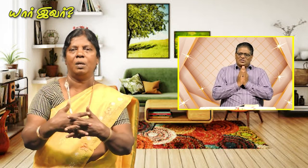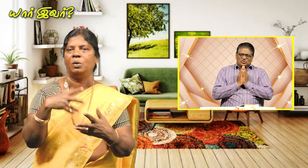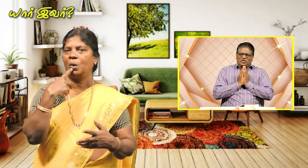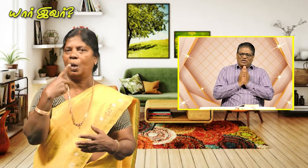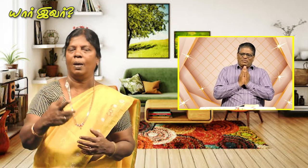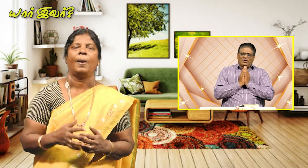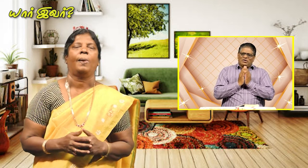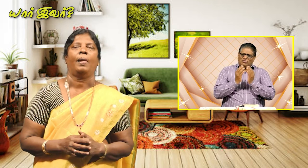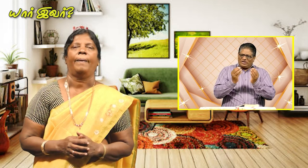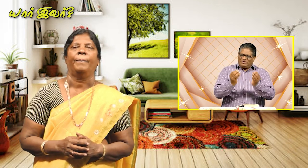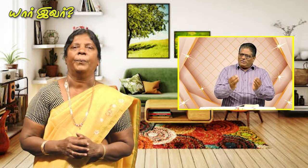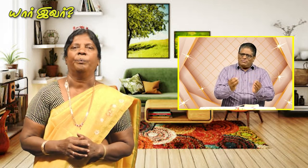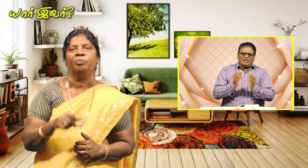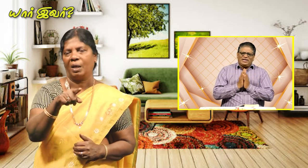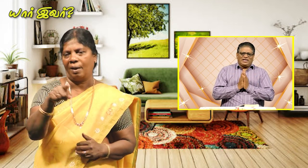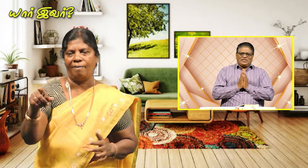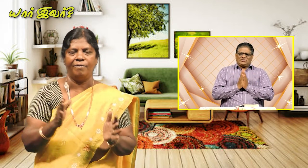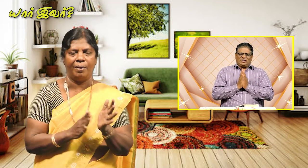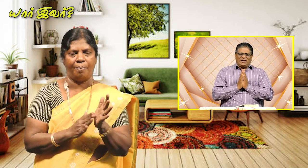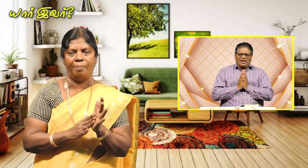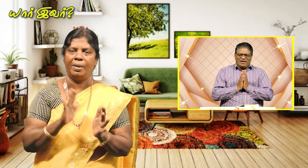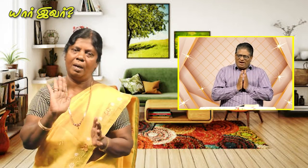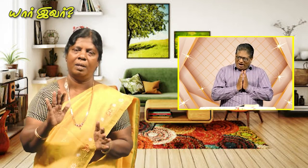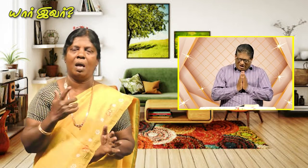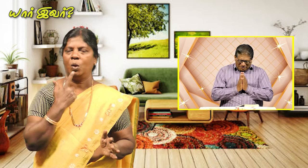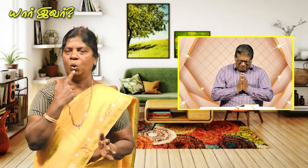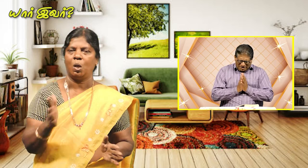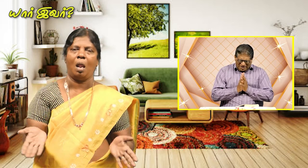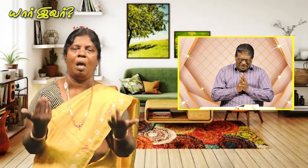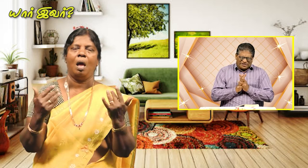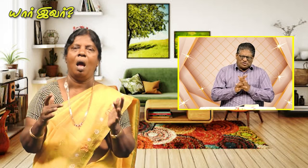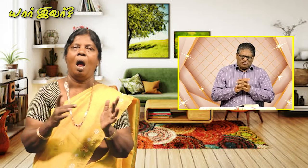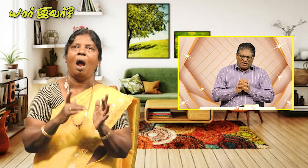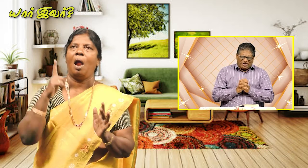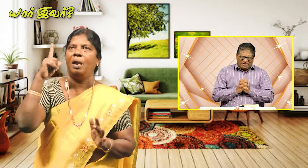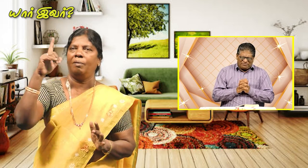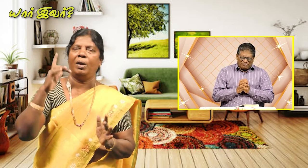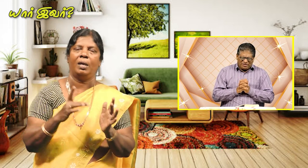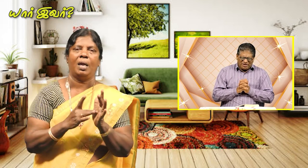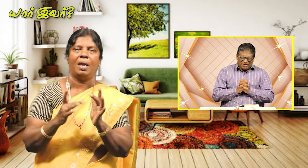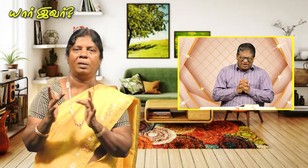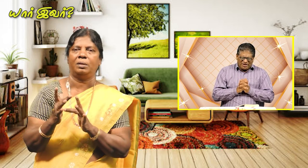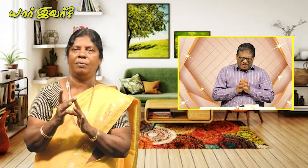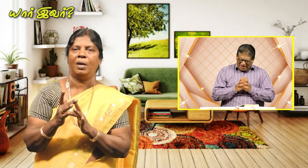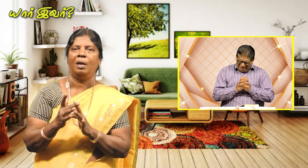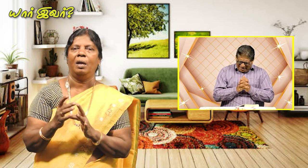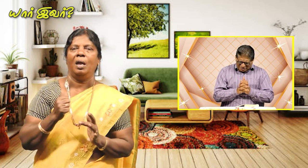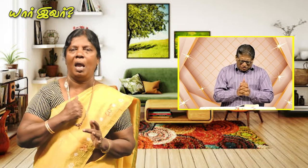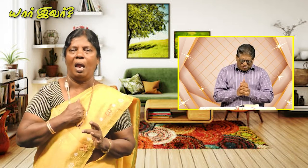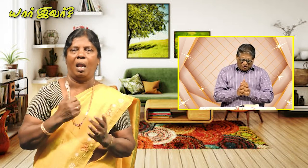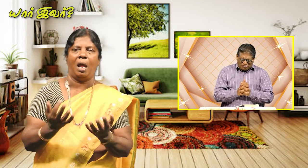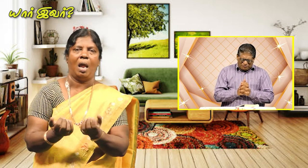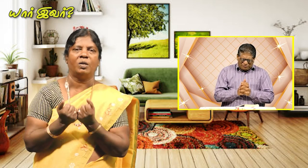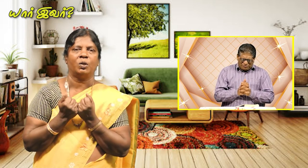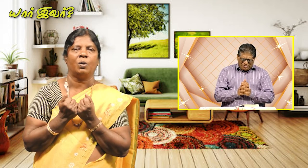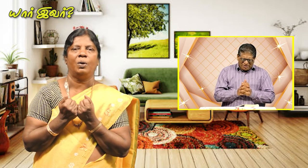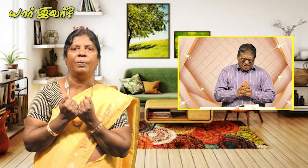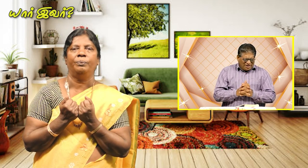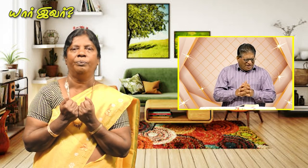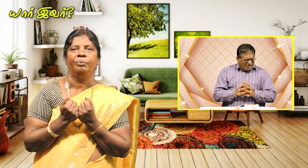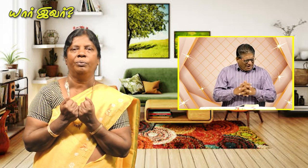சொல்வீங்களா? சொல்லுங்கப்பா. நீங்கள் விரும்பினீங்கன்னா நீங்கள் சொல்லலாம், ஆண்டவராக இயேசுவே என்னை